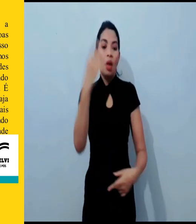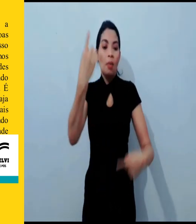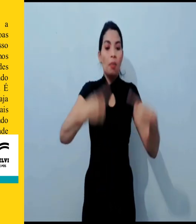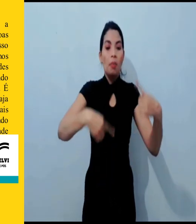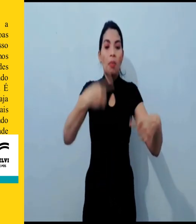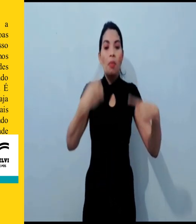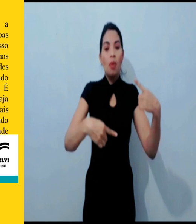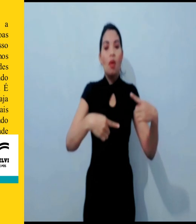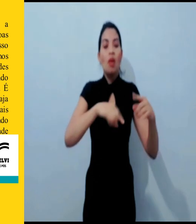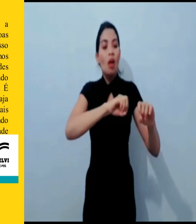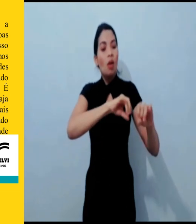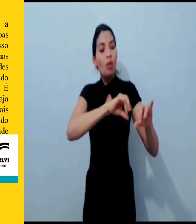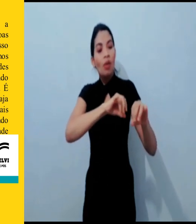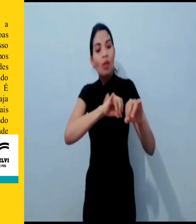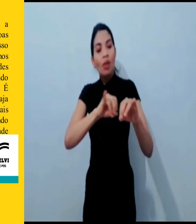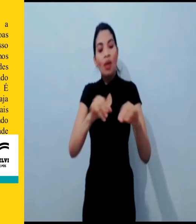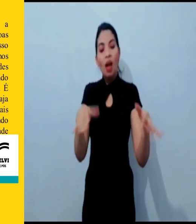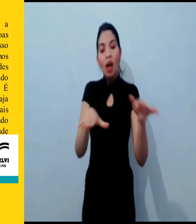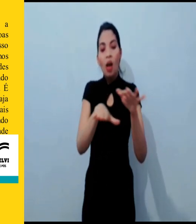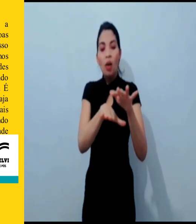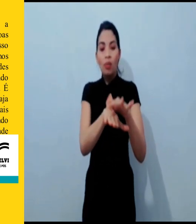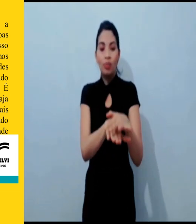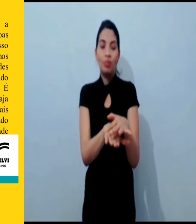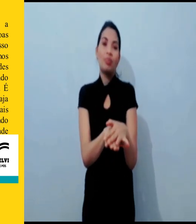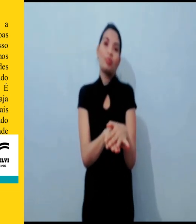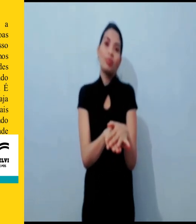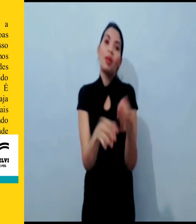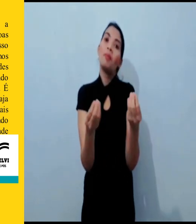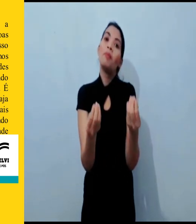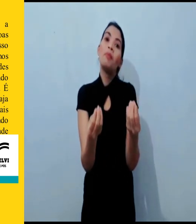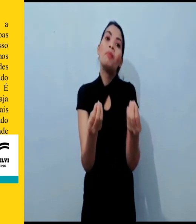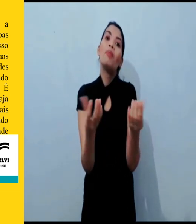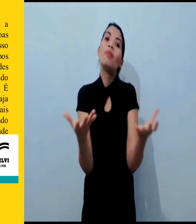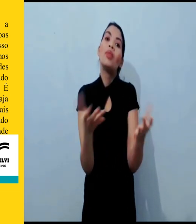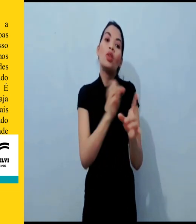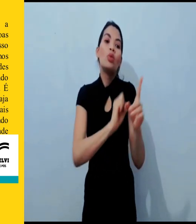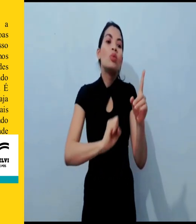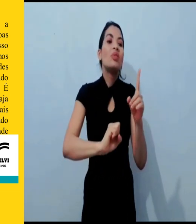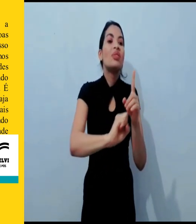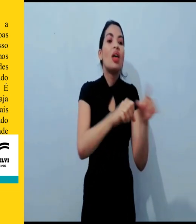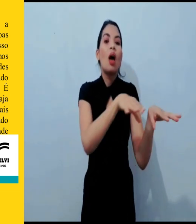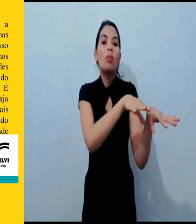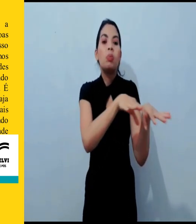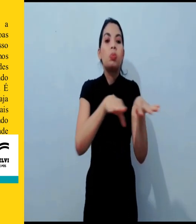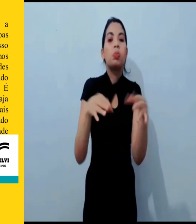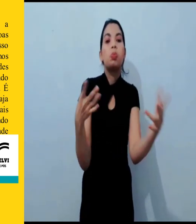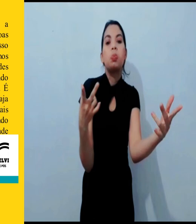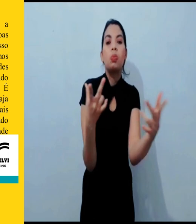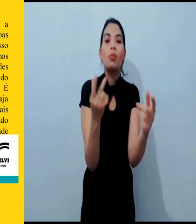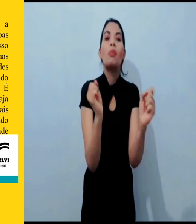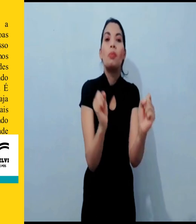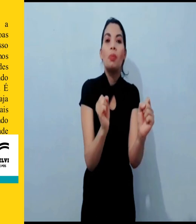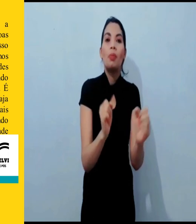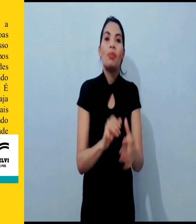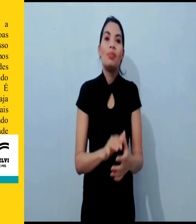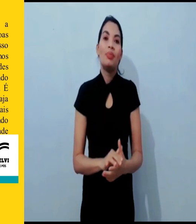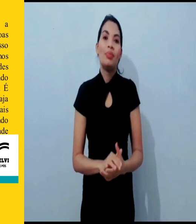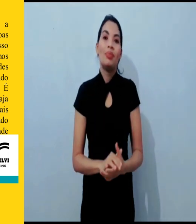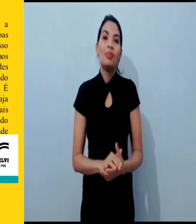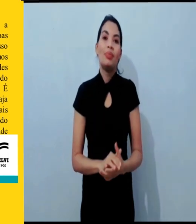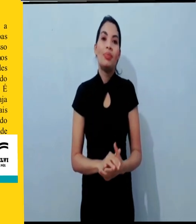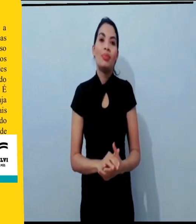que haja políticas educacionais inclusivas, tornando assim uma sociedade